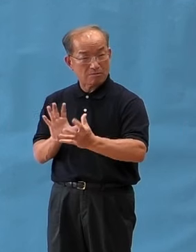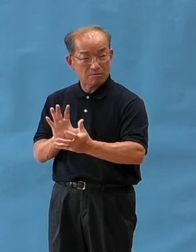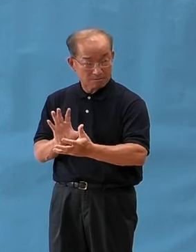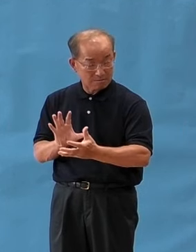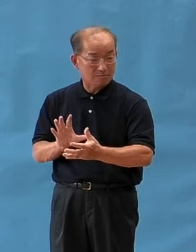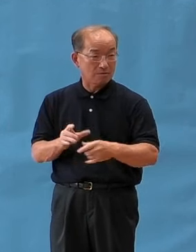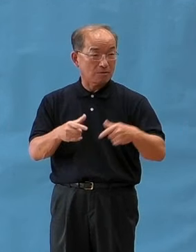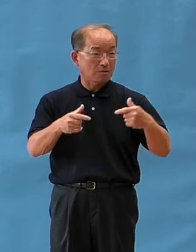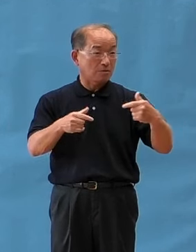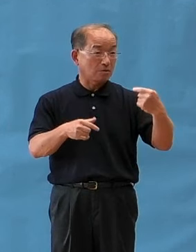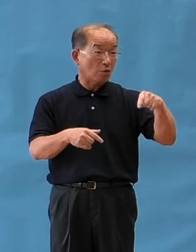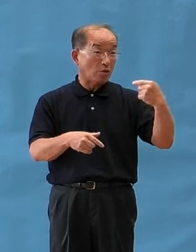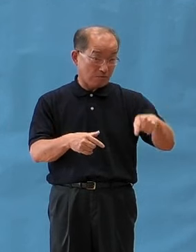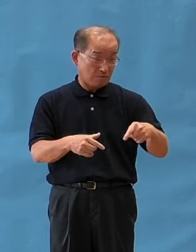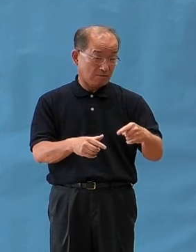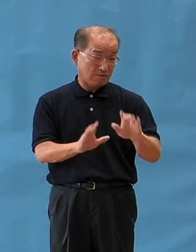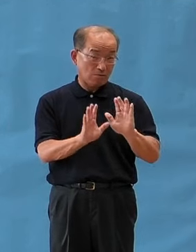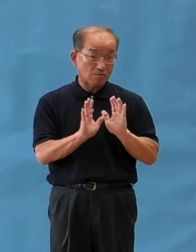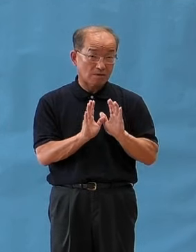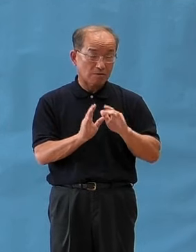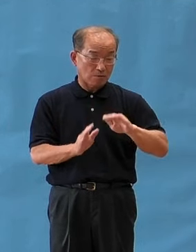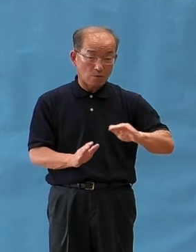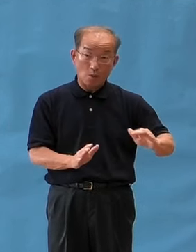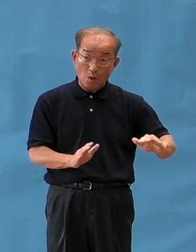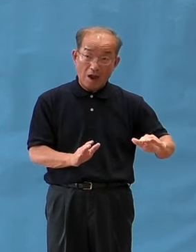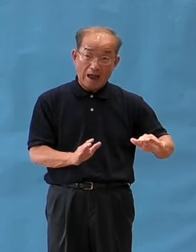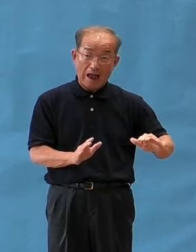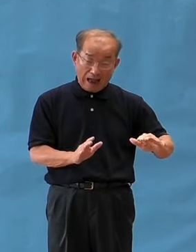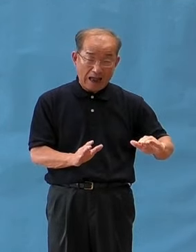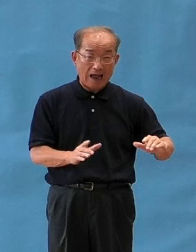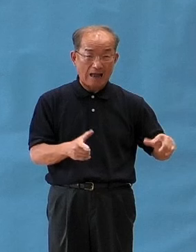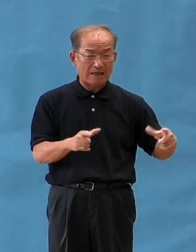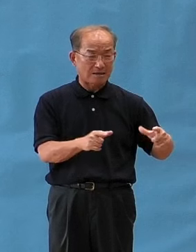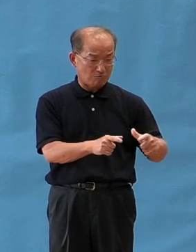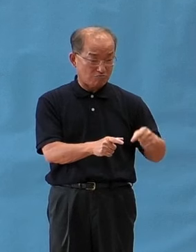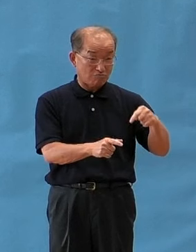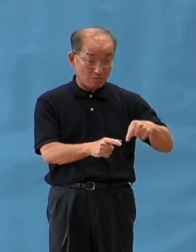教育を受ける子どもがどんどん減ってるのに、教育の質を上げていくとか、